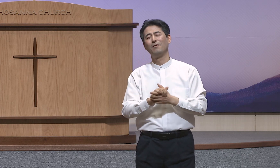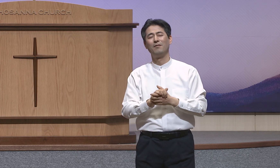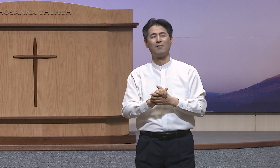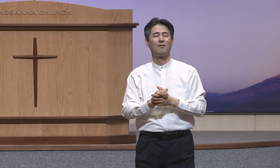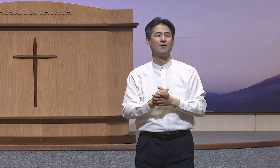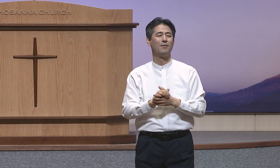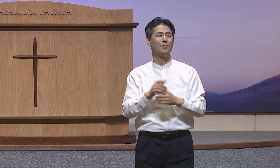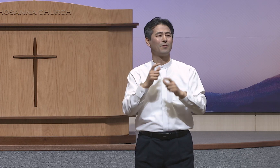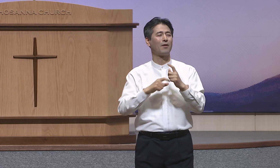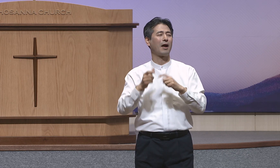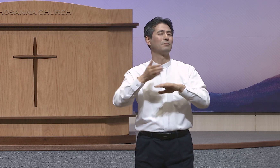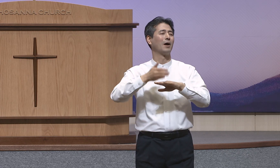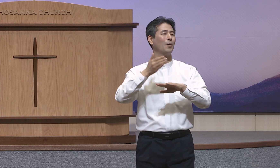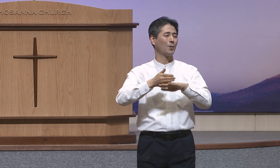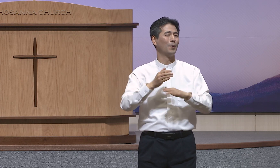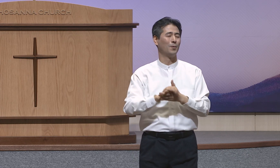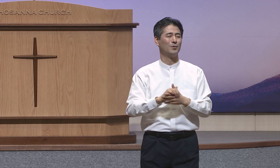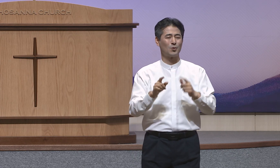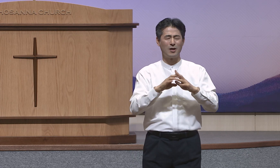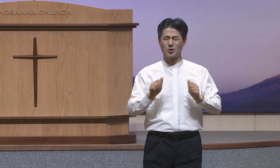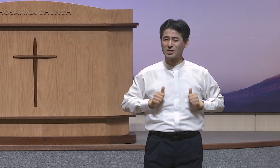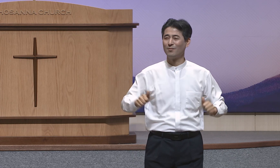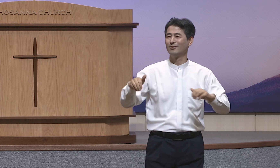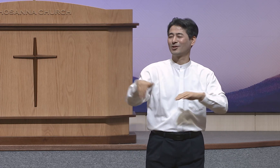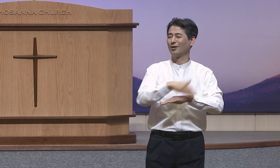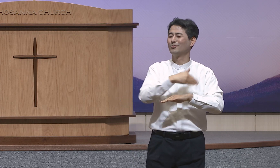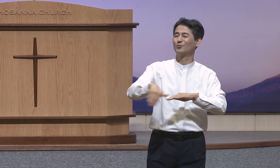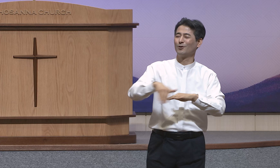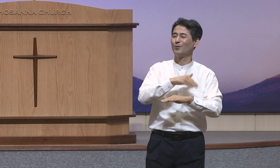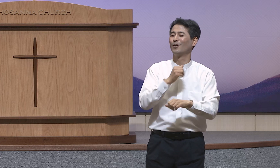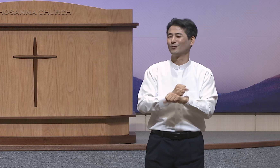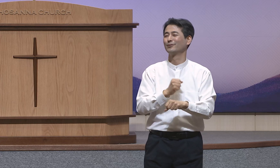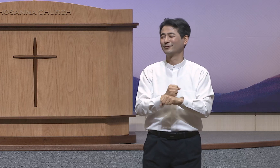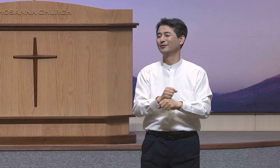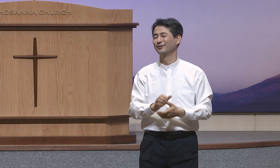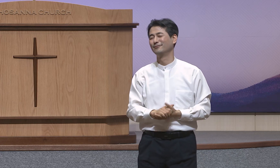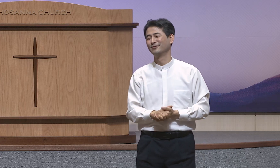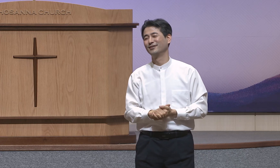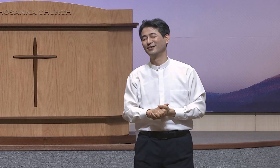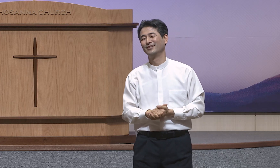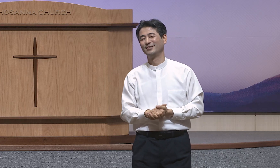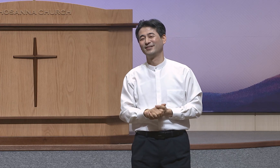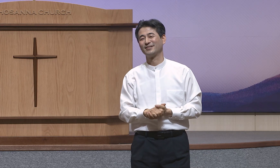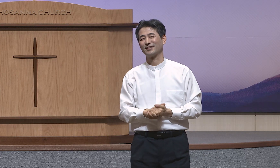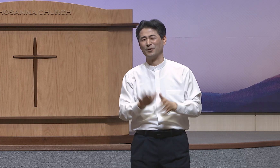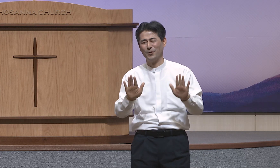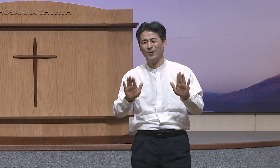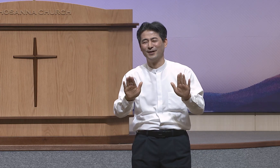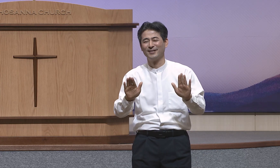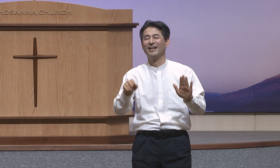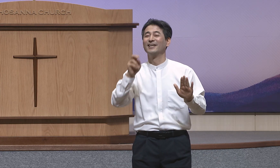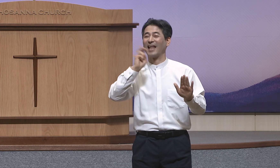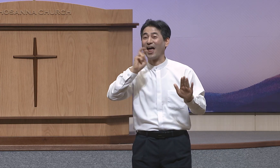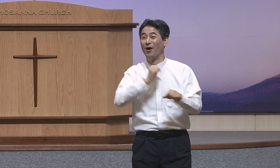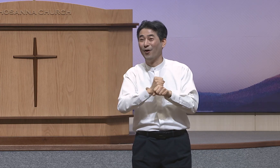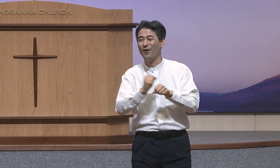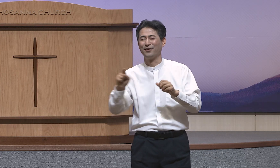예수님을 진정 만나게 되었고 정말 감사하게 감사함을 느꼈고 열심히 교회를